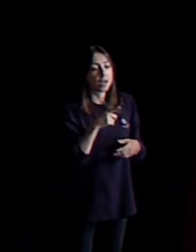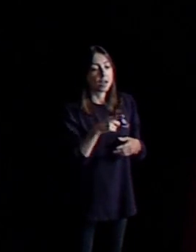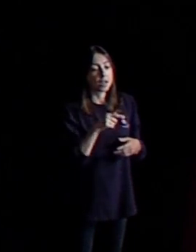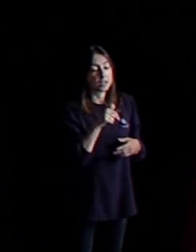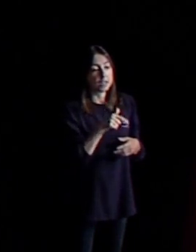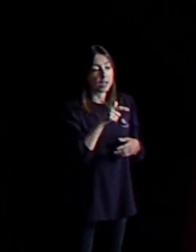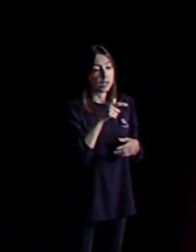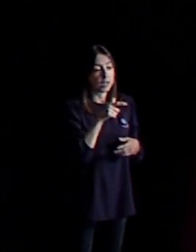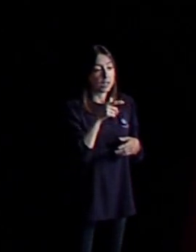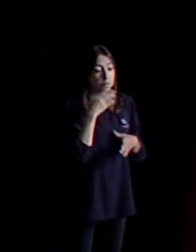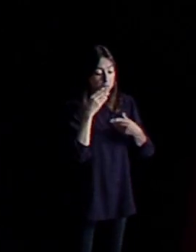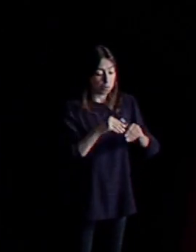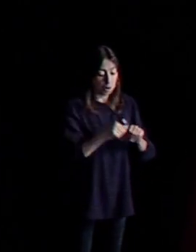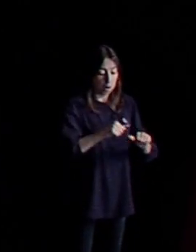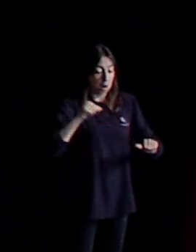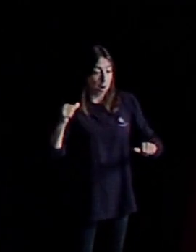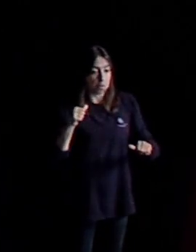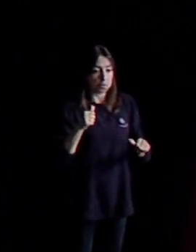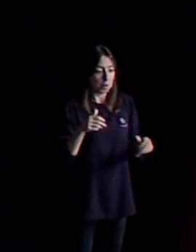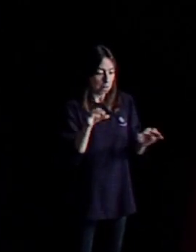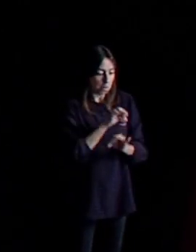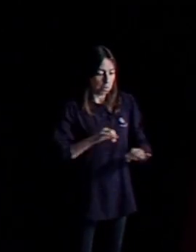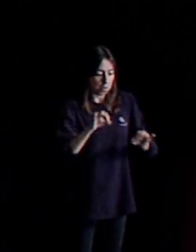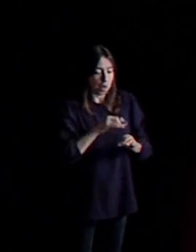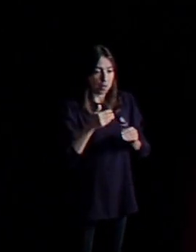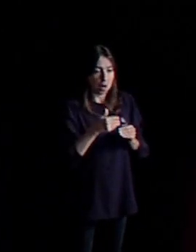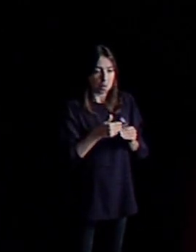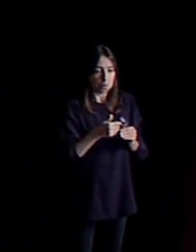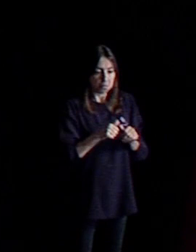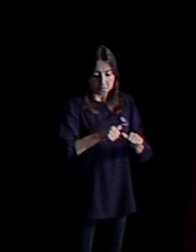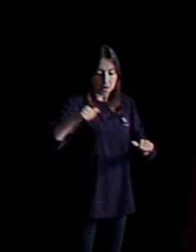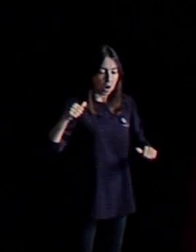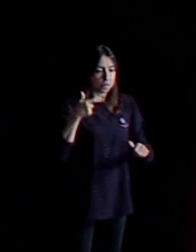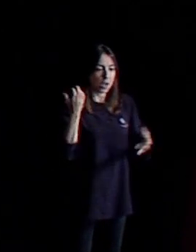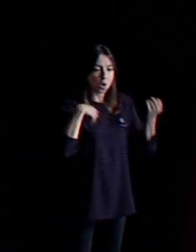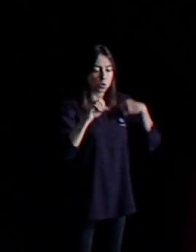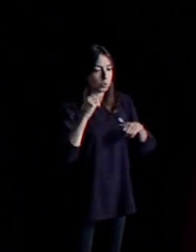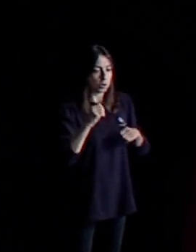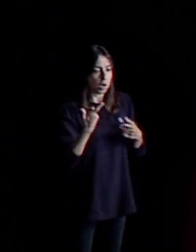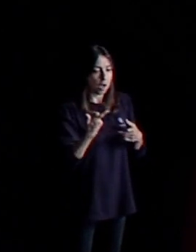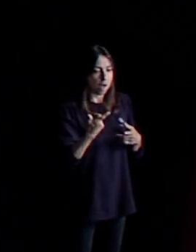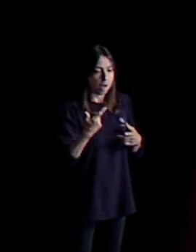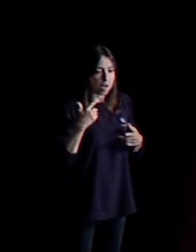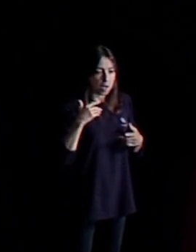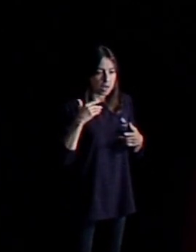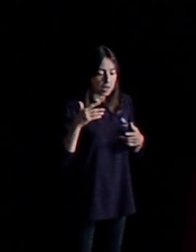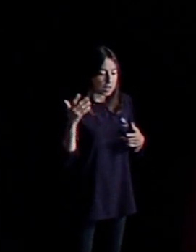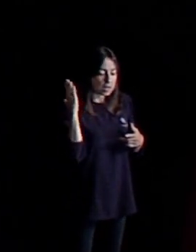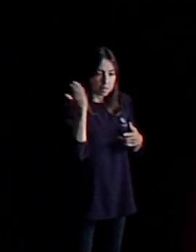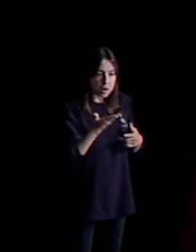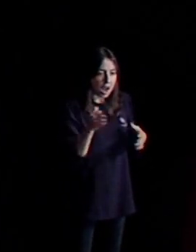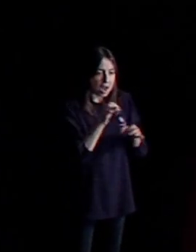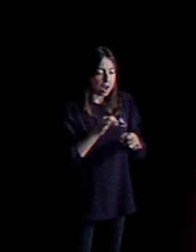estas personas anterior que hayan tenido, no son personas que hayan tenido una conducta criminal, para nada. No está asociado con